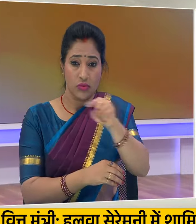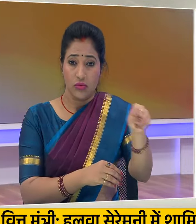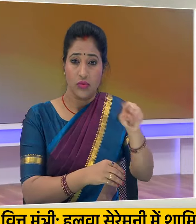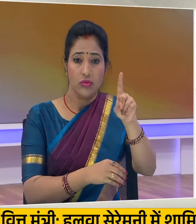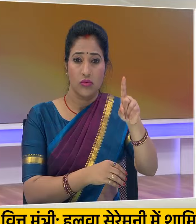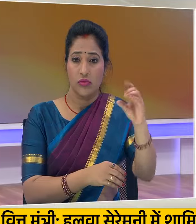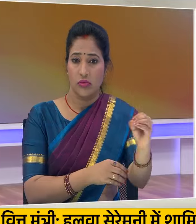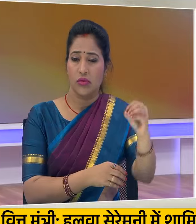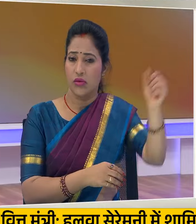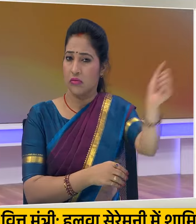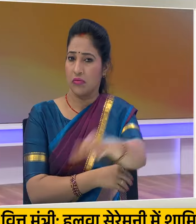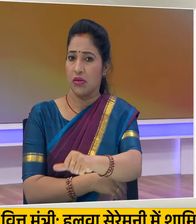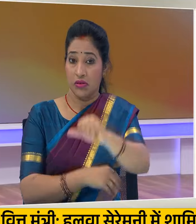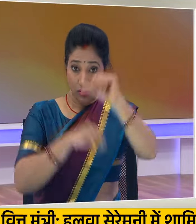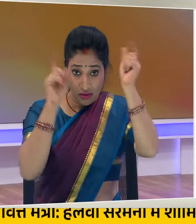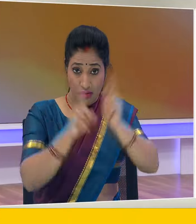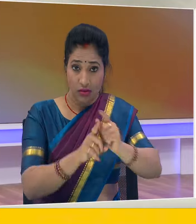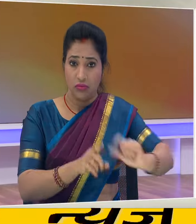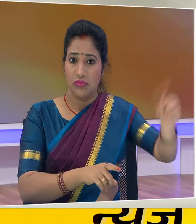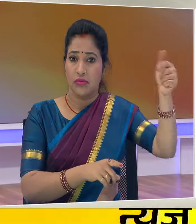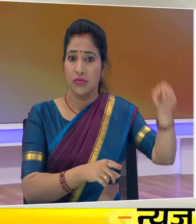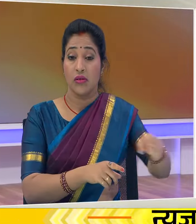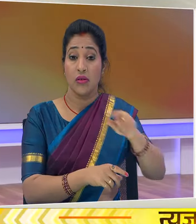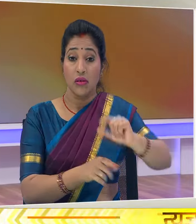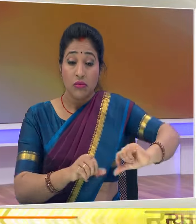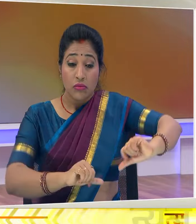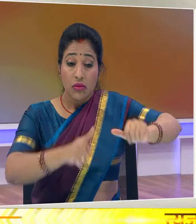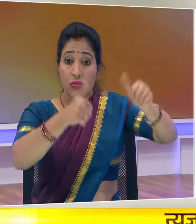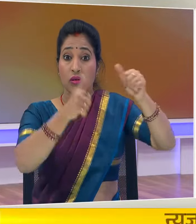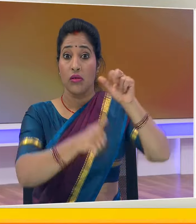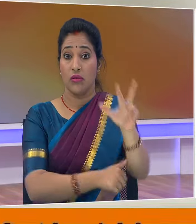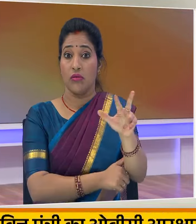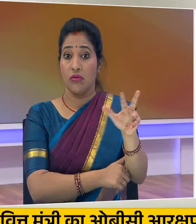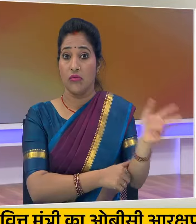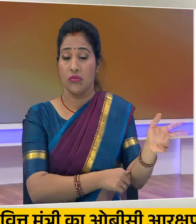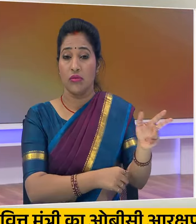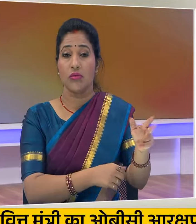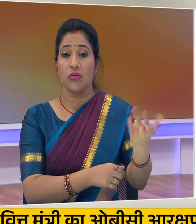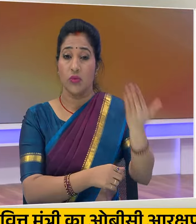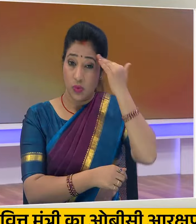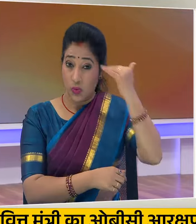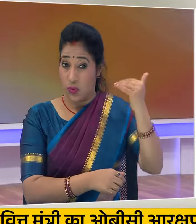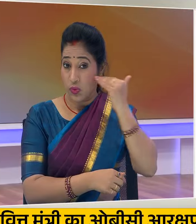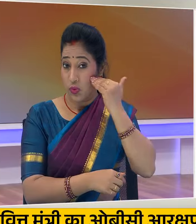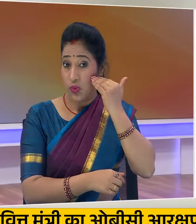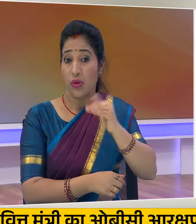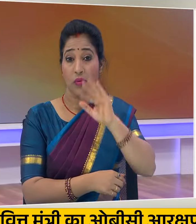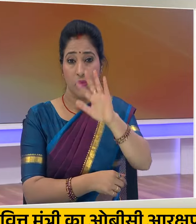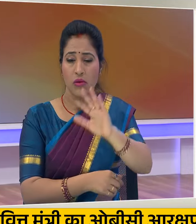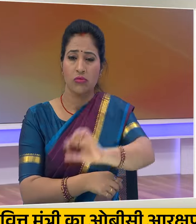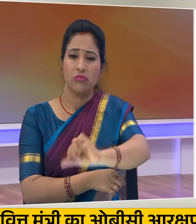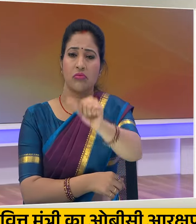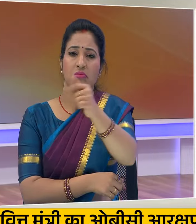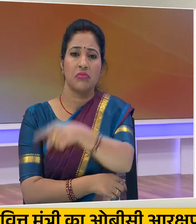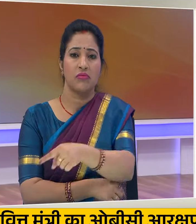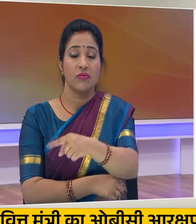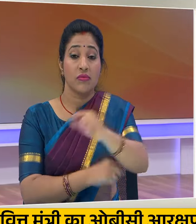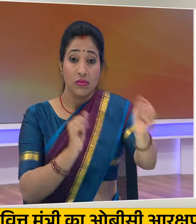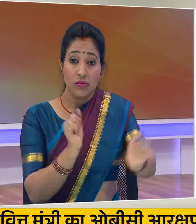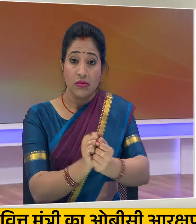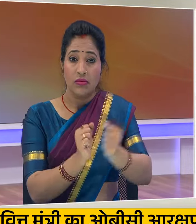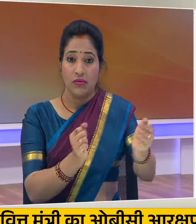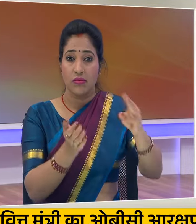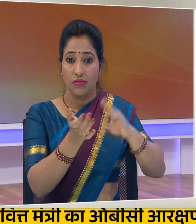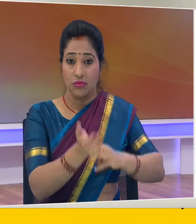ने कुल मिलाकर 8 राउंड जीते, जबकि कोरिया ने 5 राउंड में जीत हासिल की। इसी के साथ